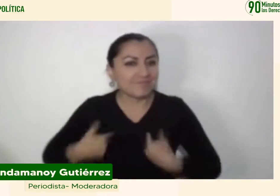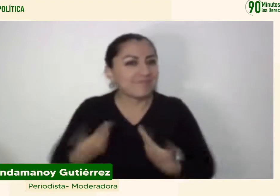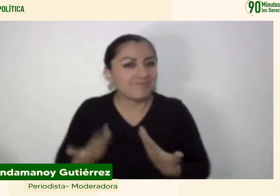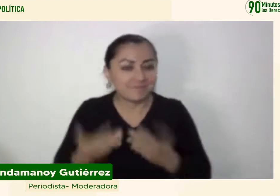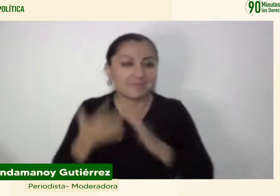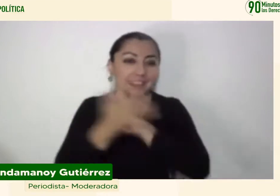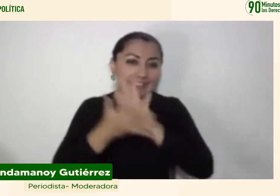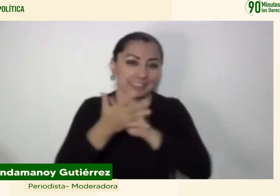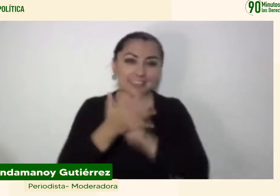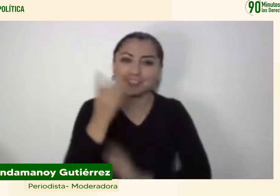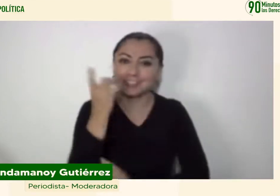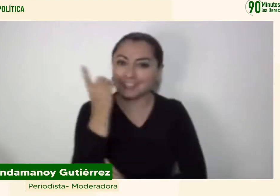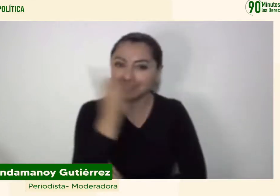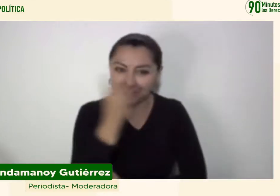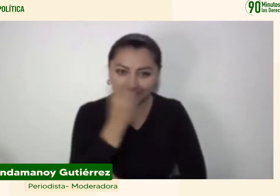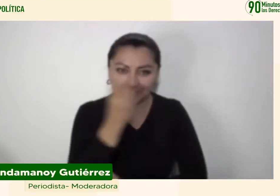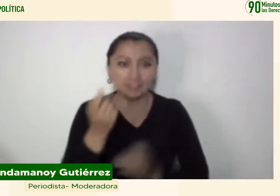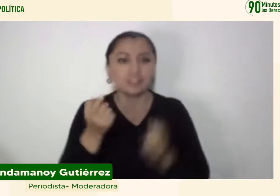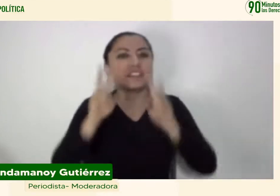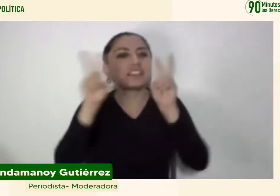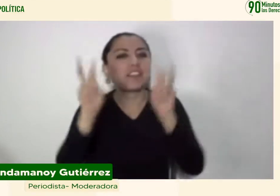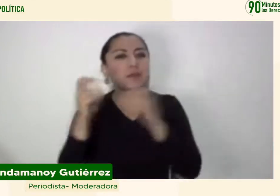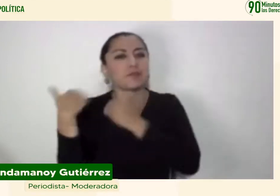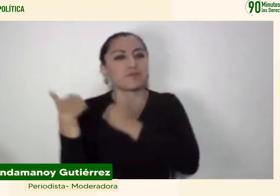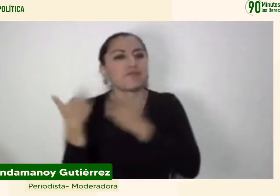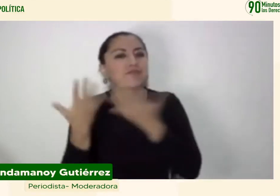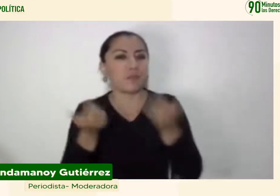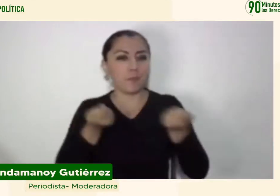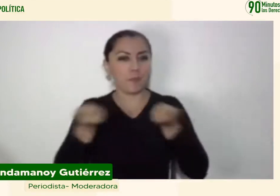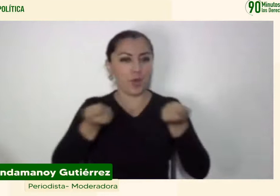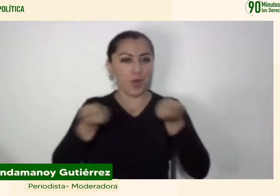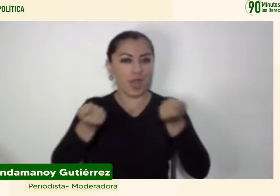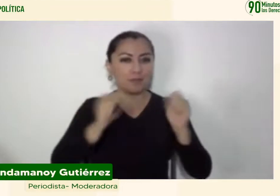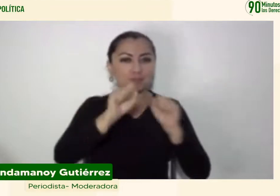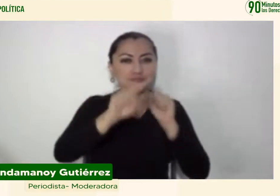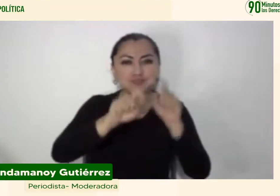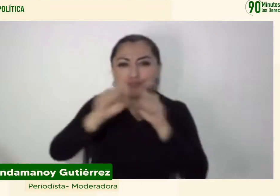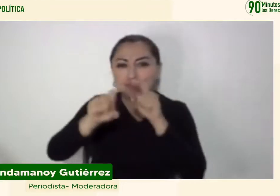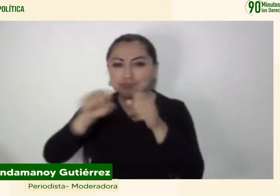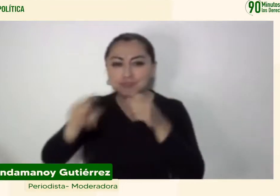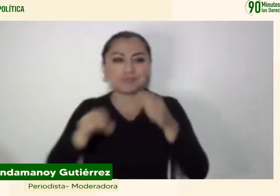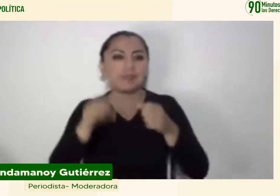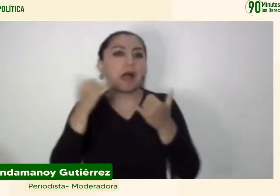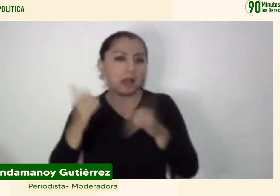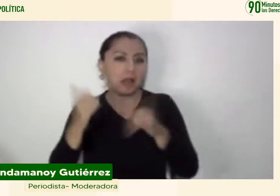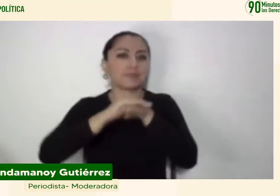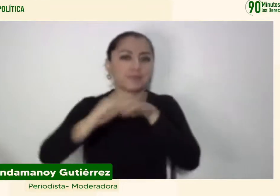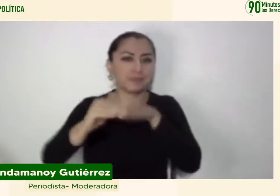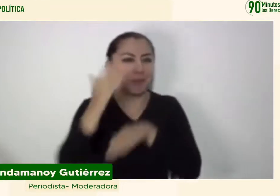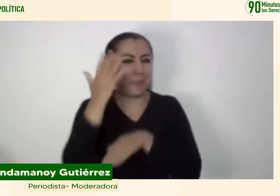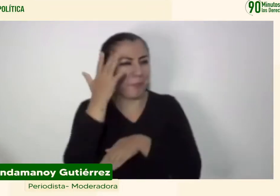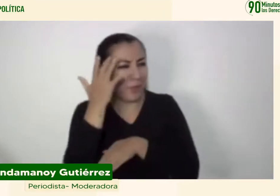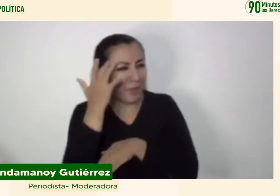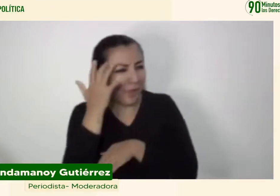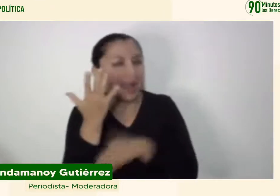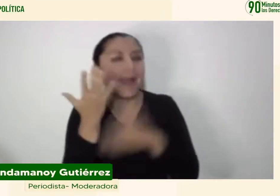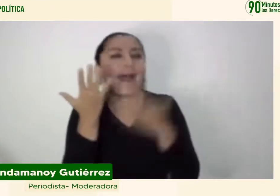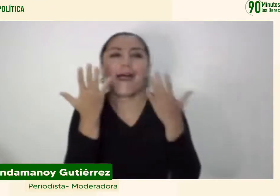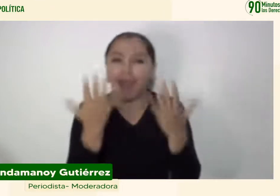ver este espacio me presento mi se necesita estoy a cargo de la moderación de este espacio